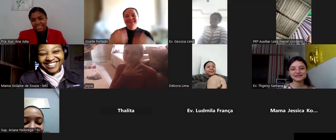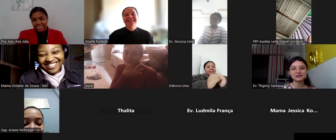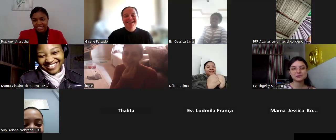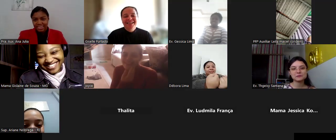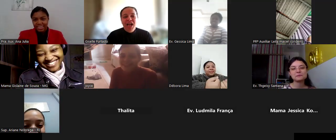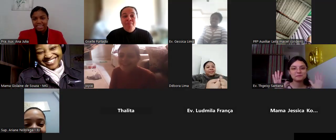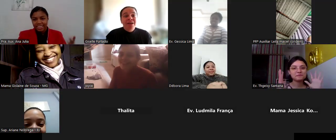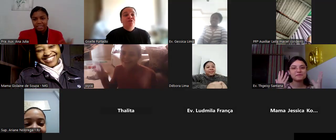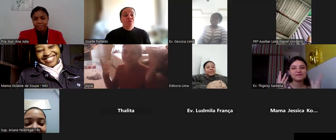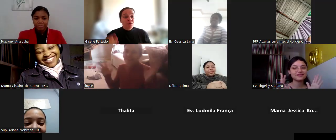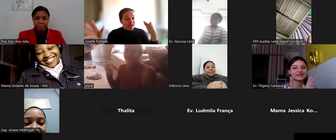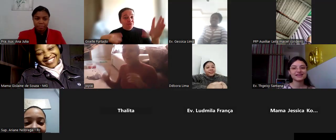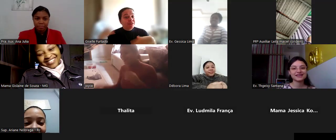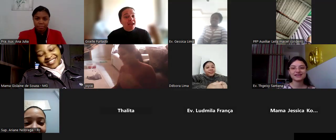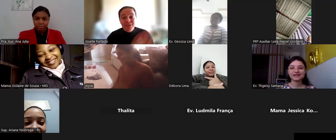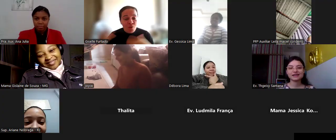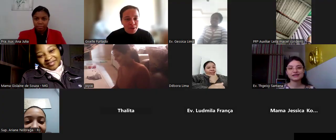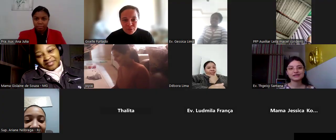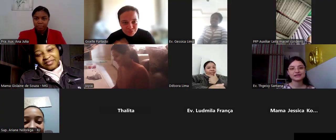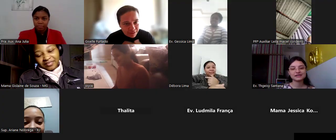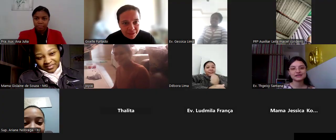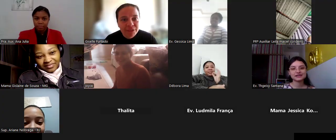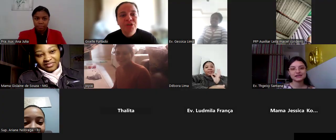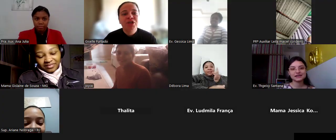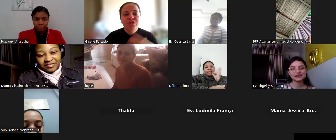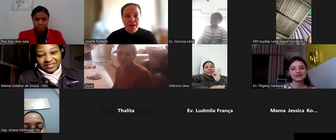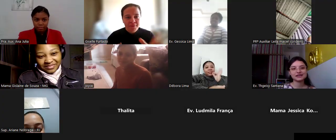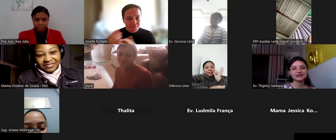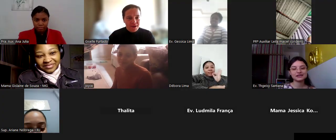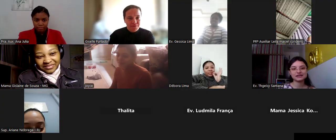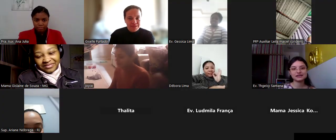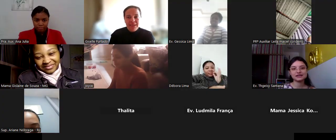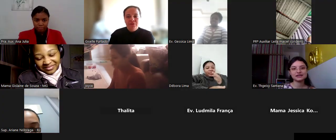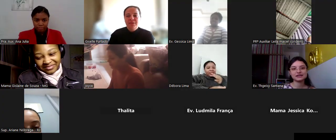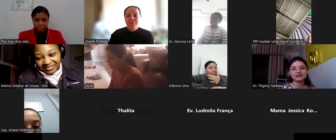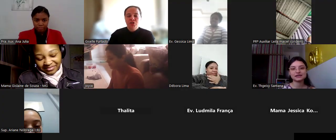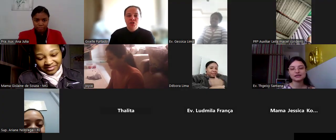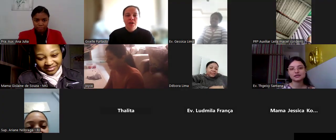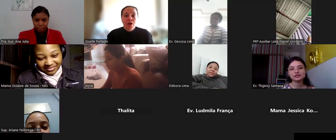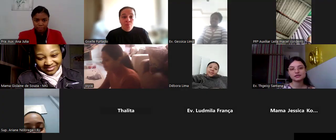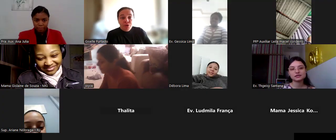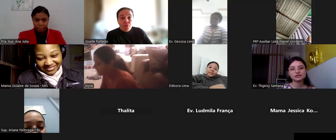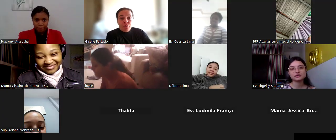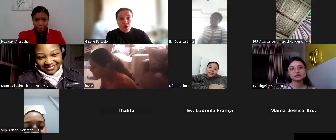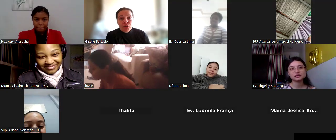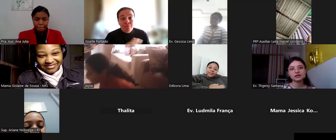Aleluia. Amados, vão tendo ideias, vão perguntando, a gente vai fazendo assim para a gente, porque quanto